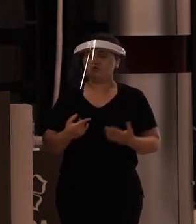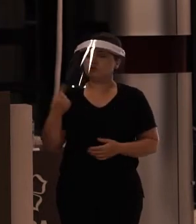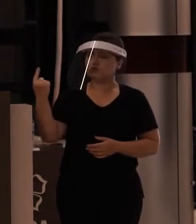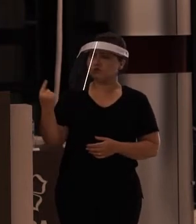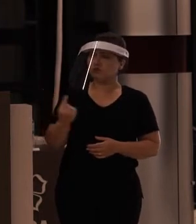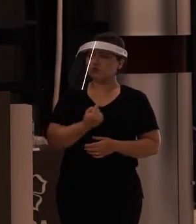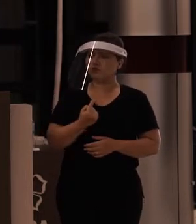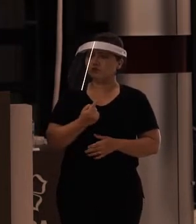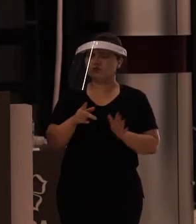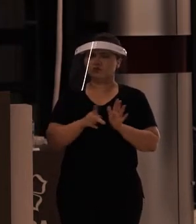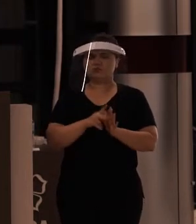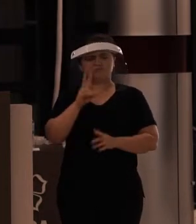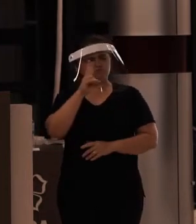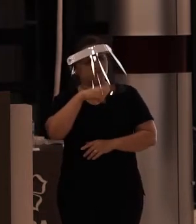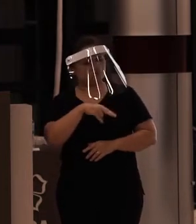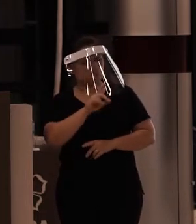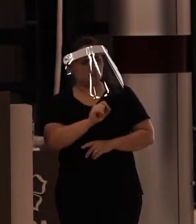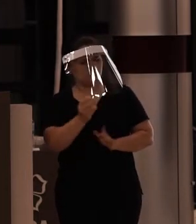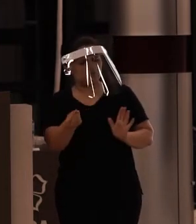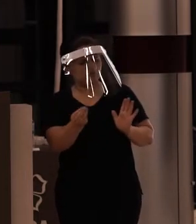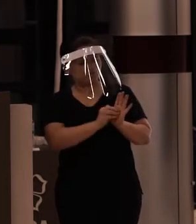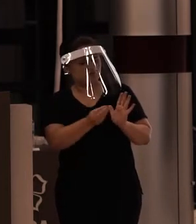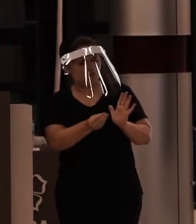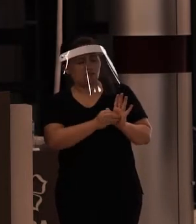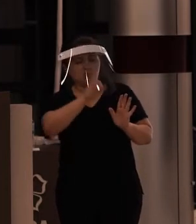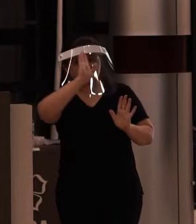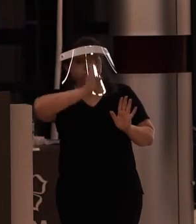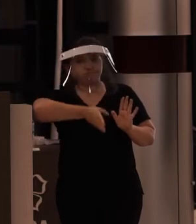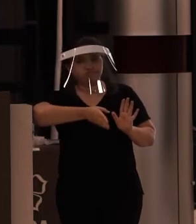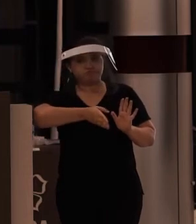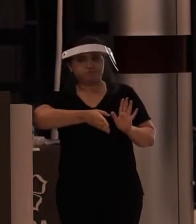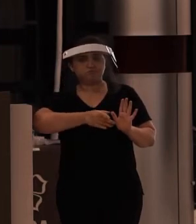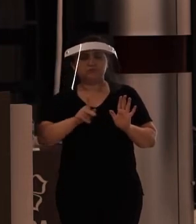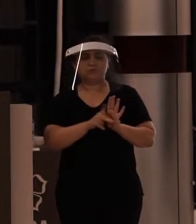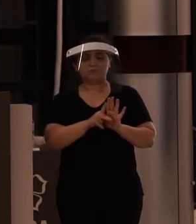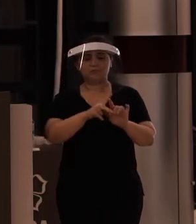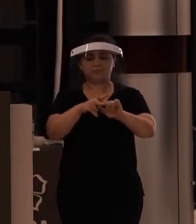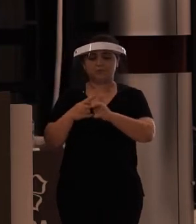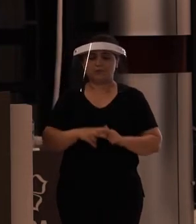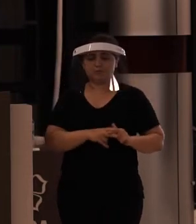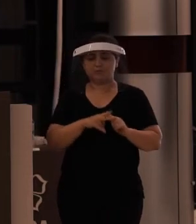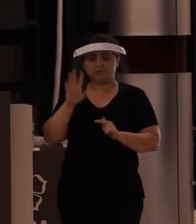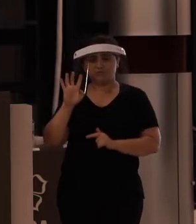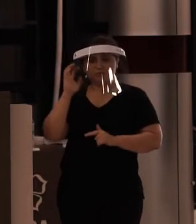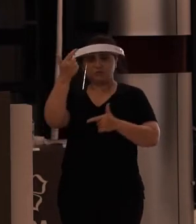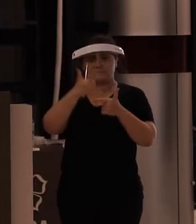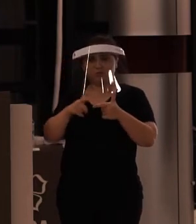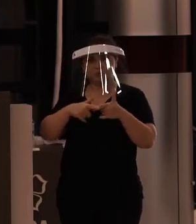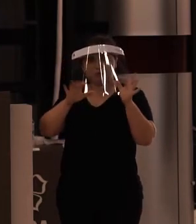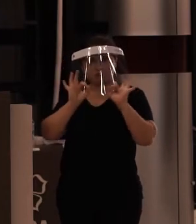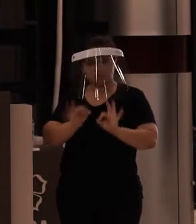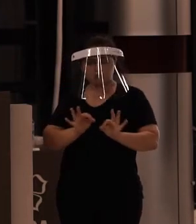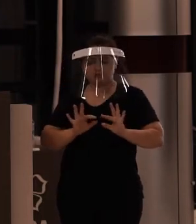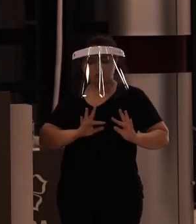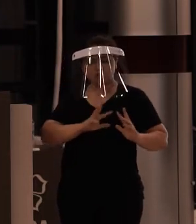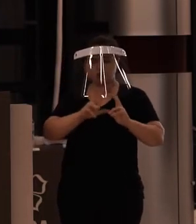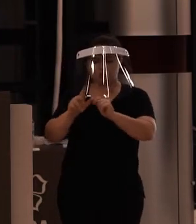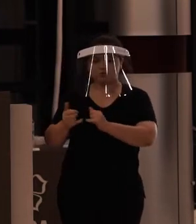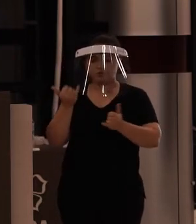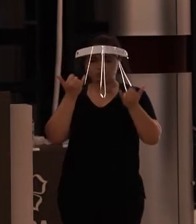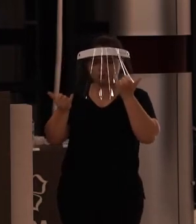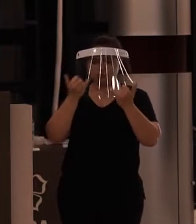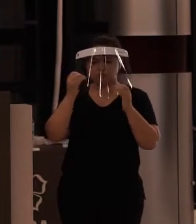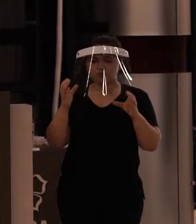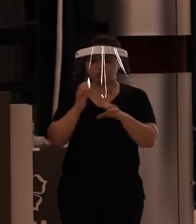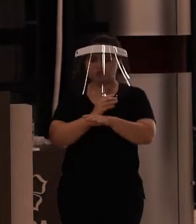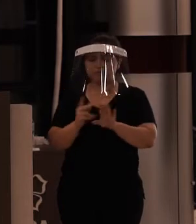ó, copia isso aqui e já coloca lá para a manutenção. Tá certo? Tem todas as informações, onde que